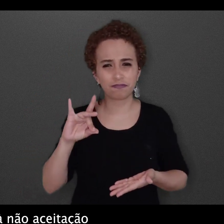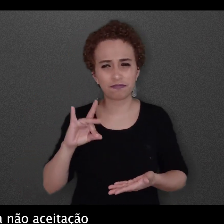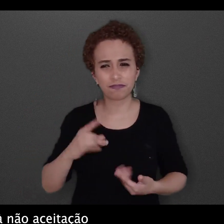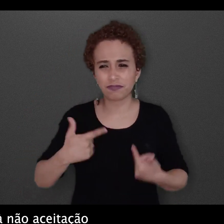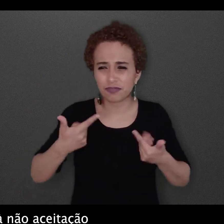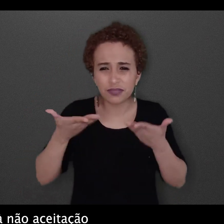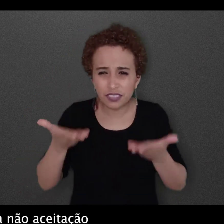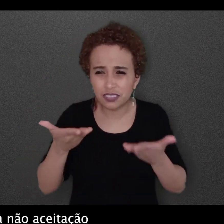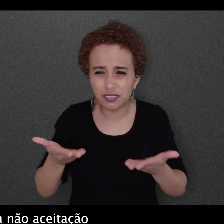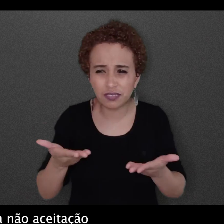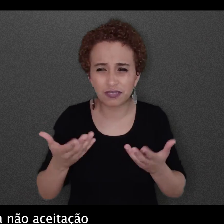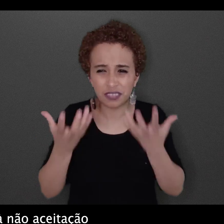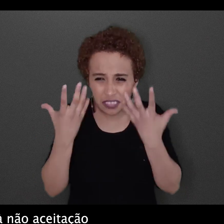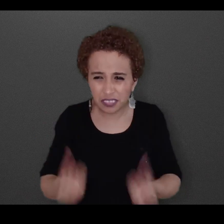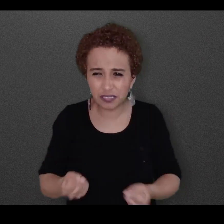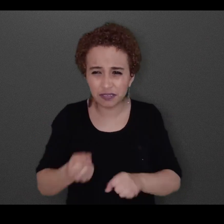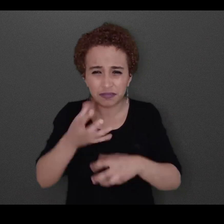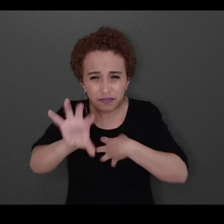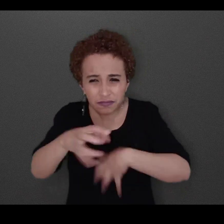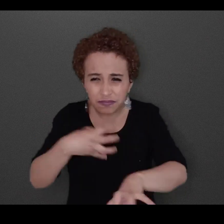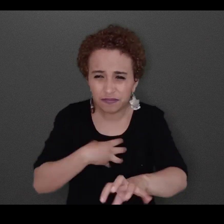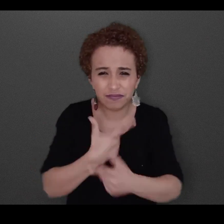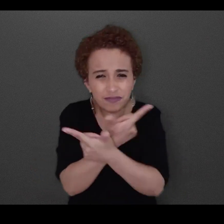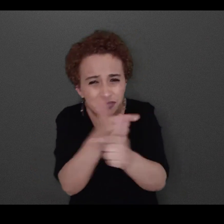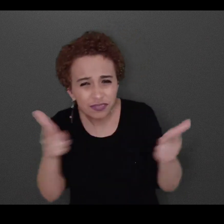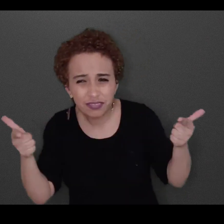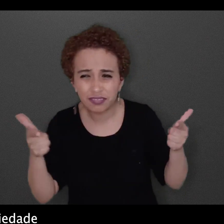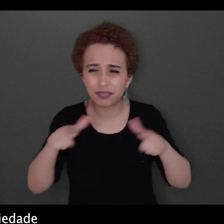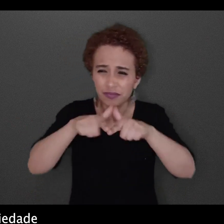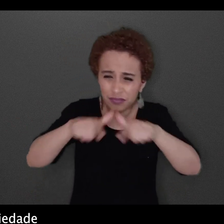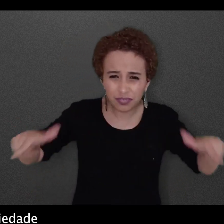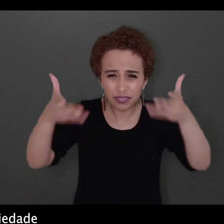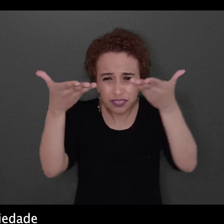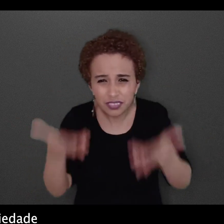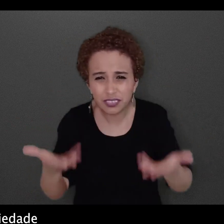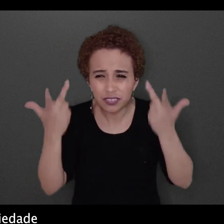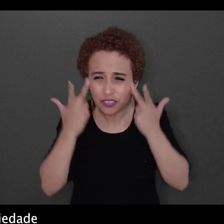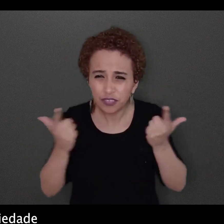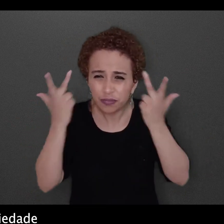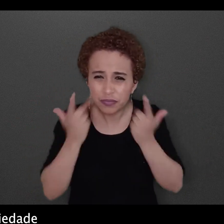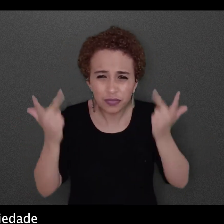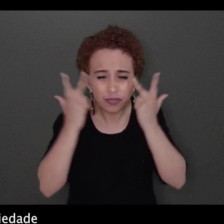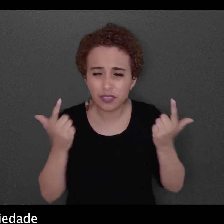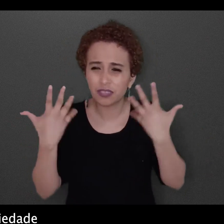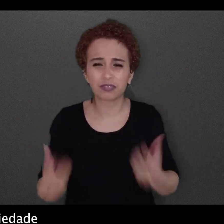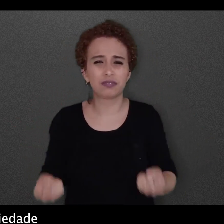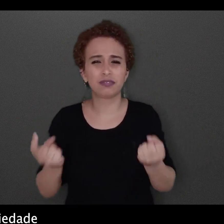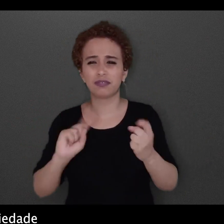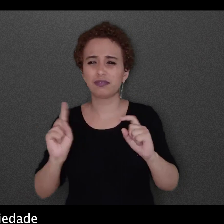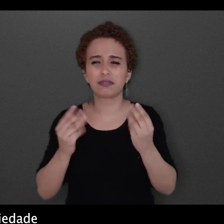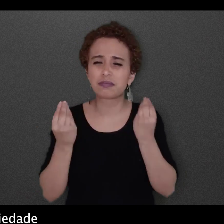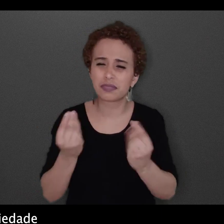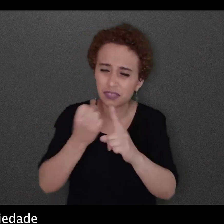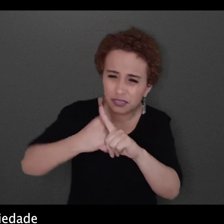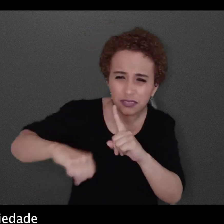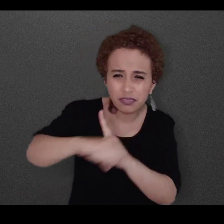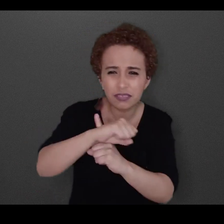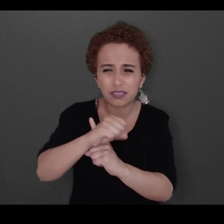do outro da forma que se é. Como a sociedade acolhe a performance dessas